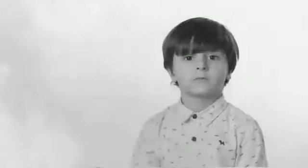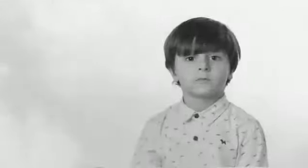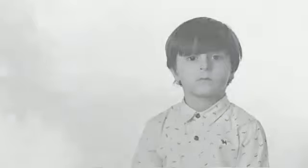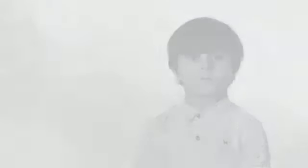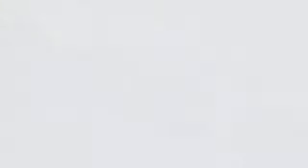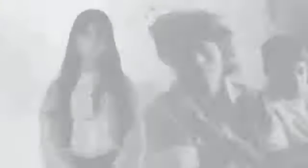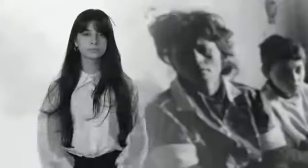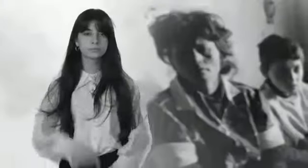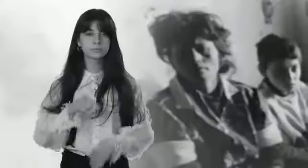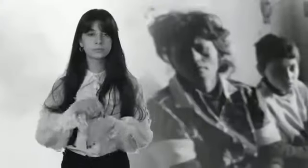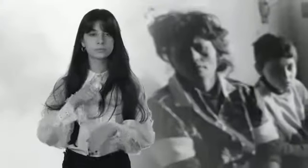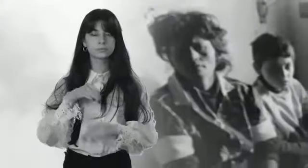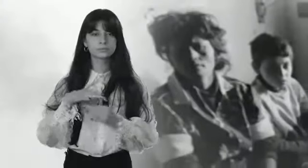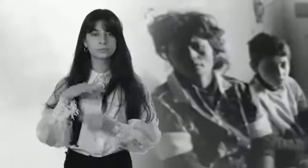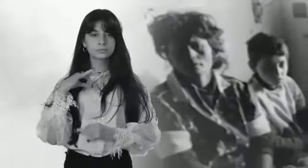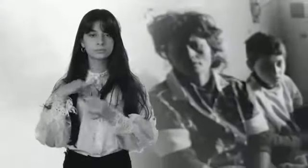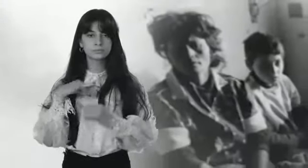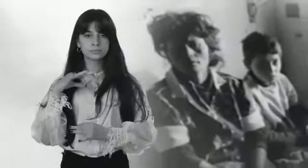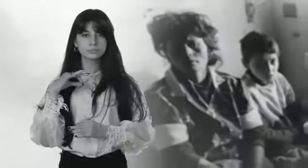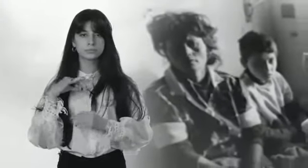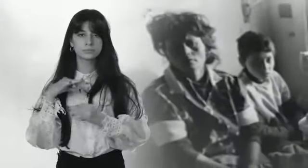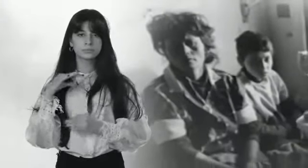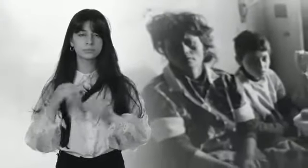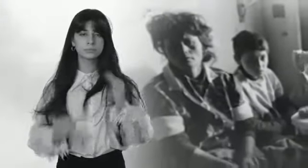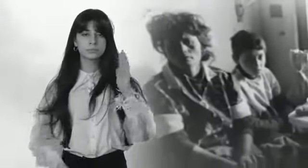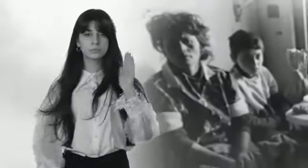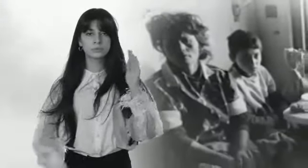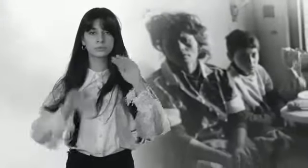yaşayacaq. Dəhşətin ruhu